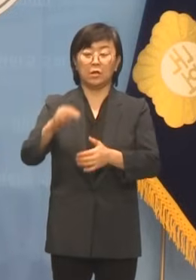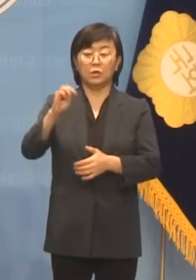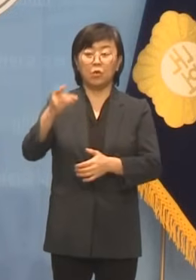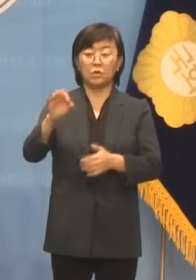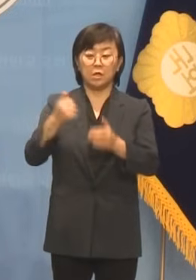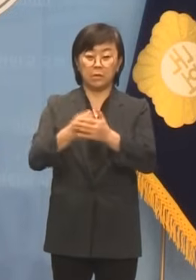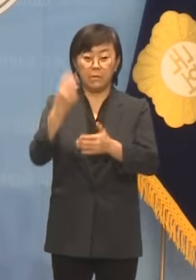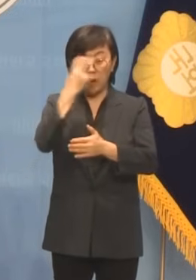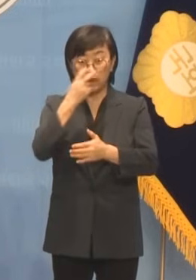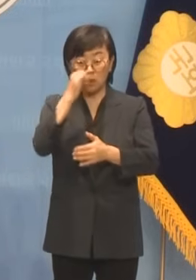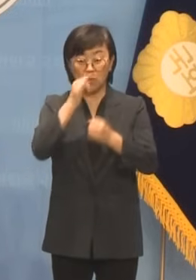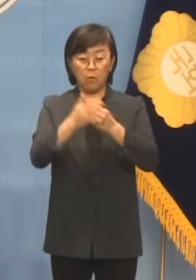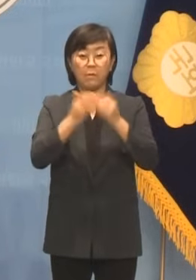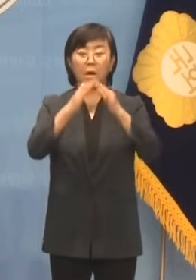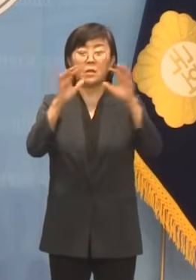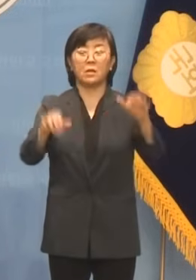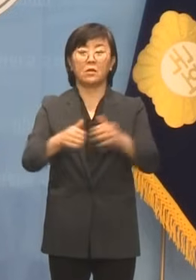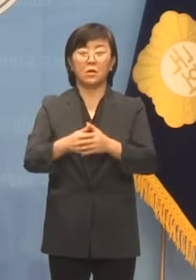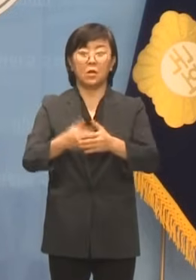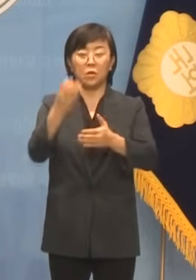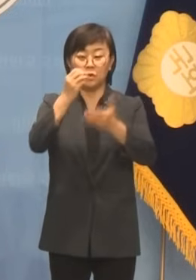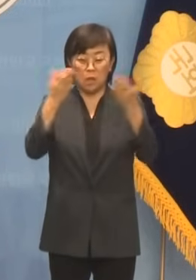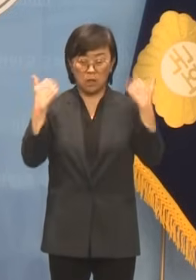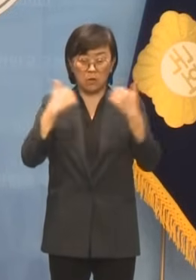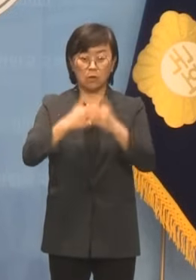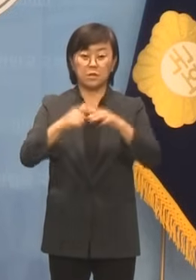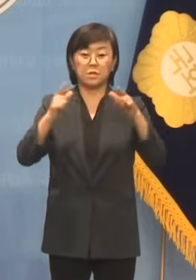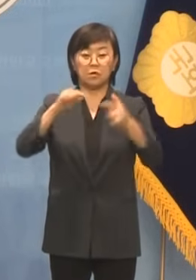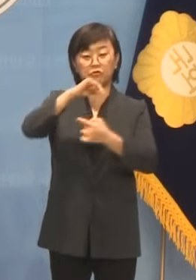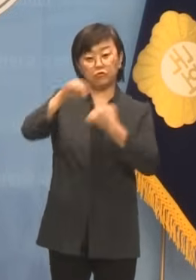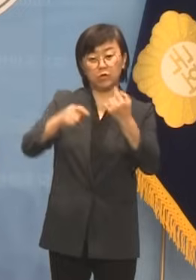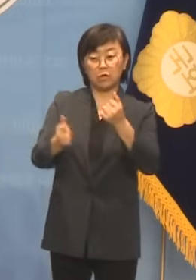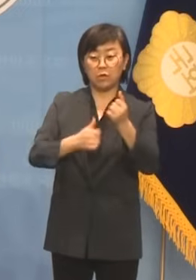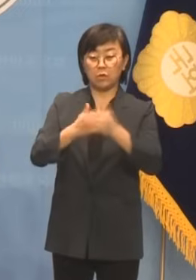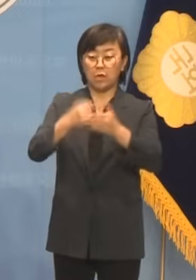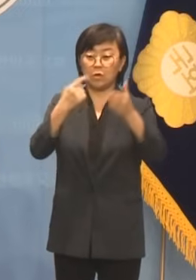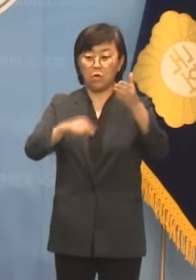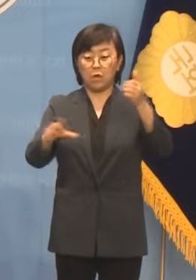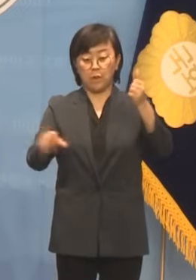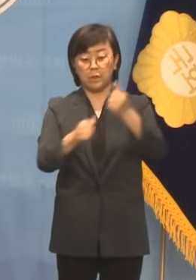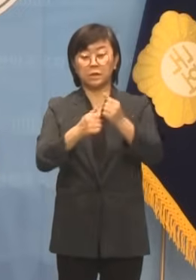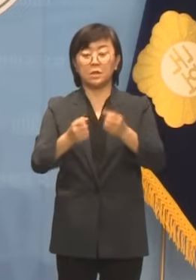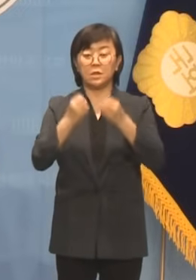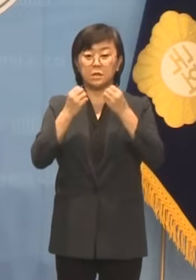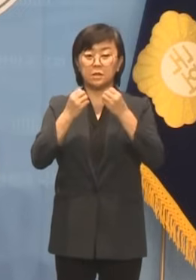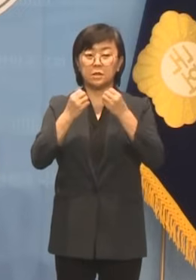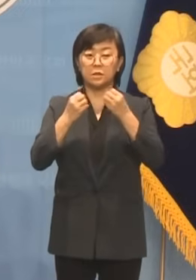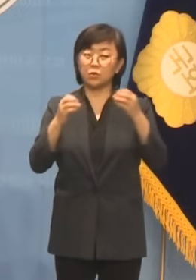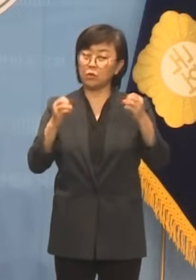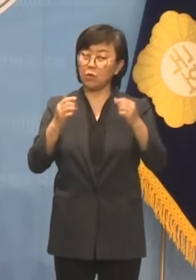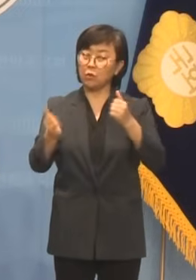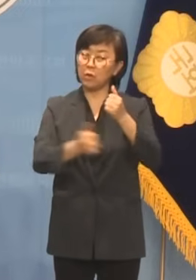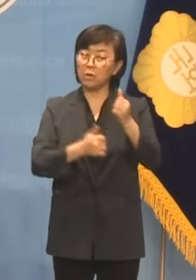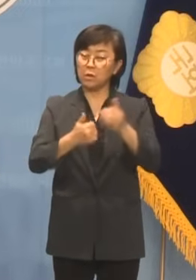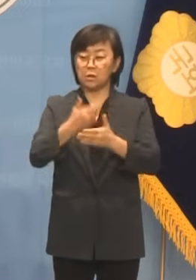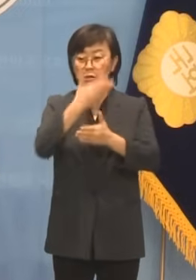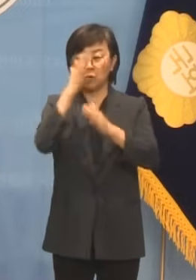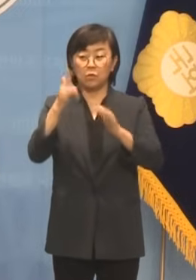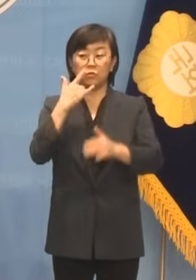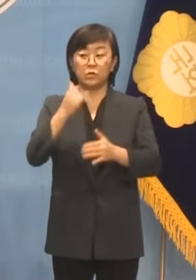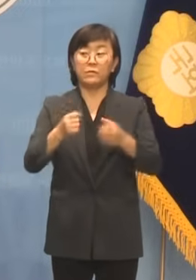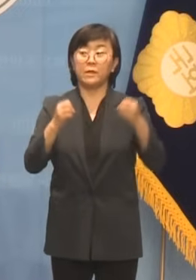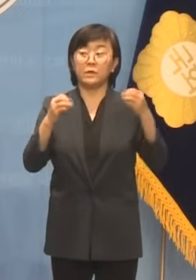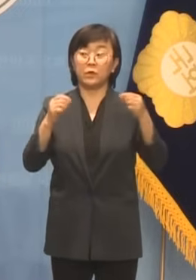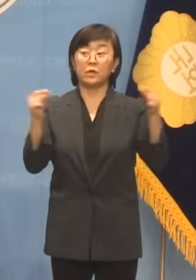마을을 살폈고 영종고등학교의 지역 운영위원과 교육감 산하 시민소통위원으로도 참여해 젊은 학부모들과의